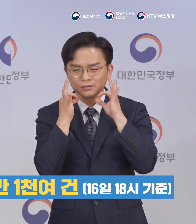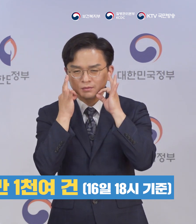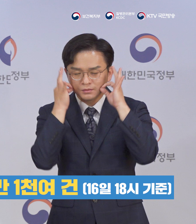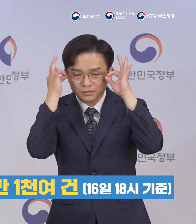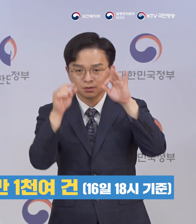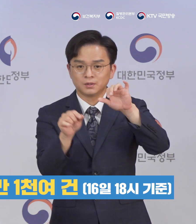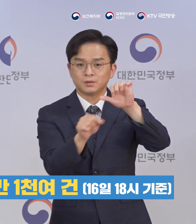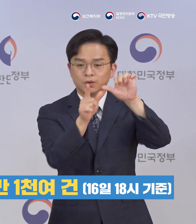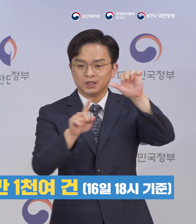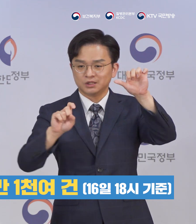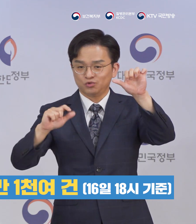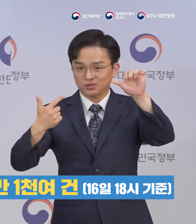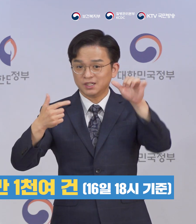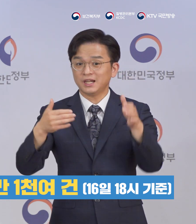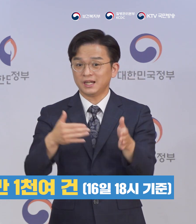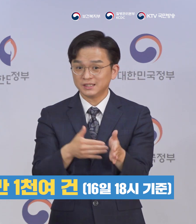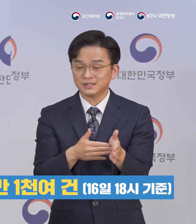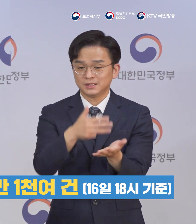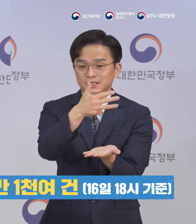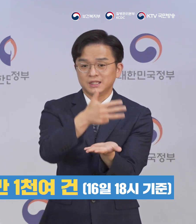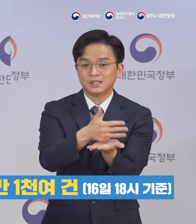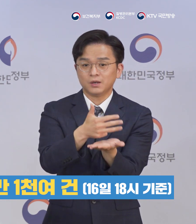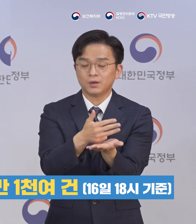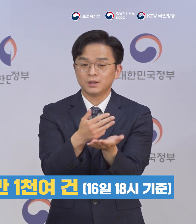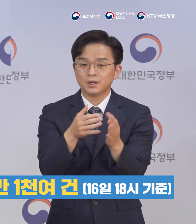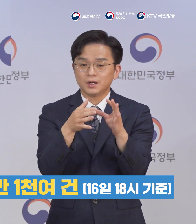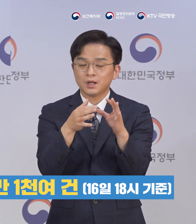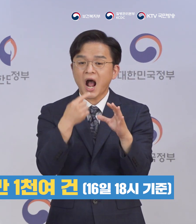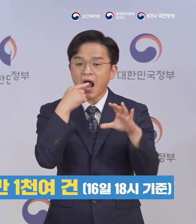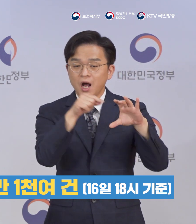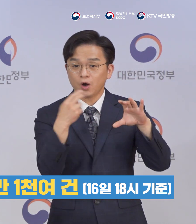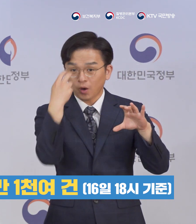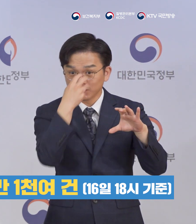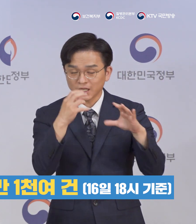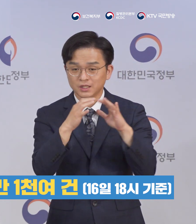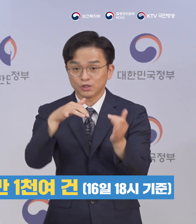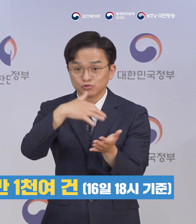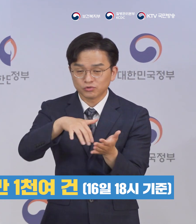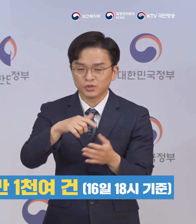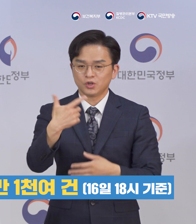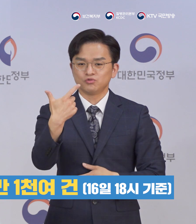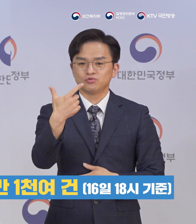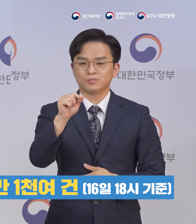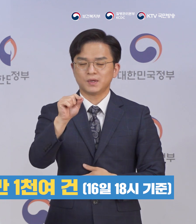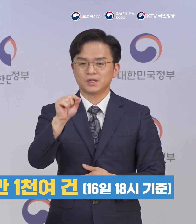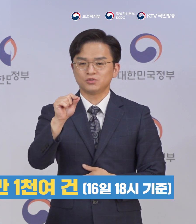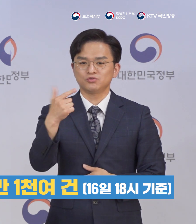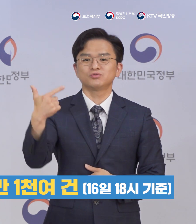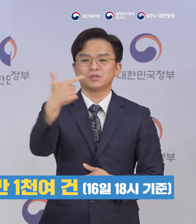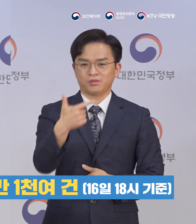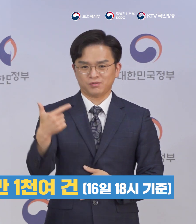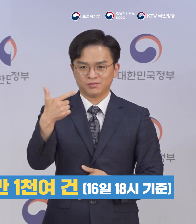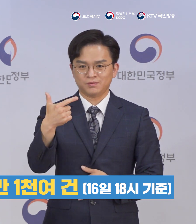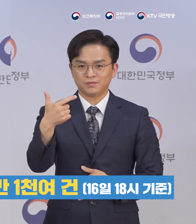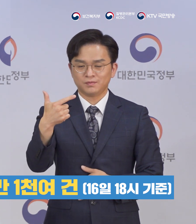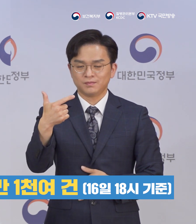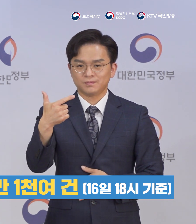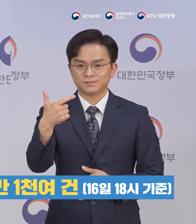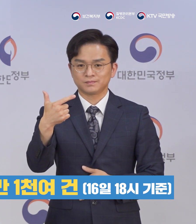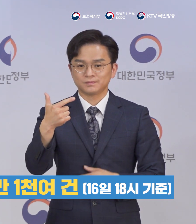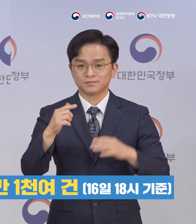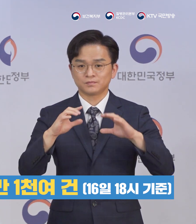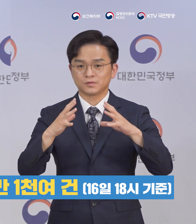진단검사를 확대하였습니다. 16일 18시까지 이태원 클럽 사례와 관련하여 검사를